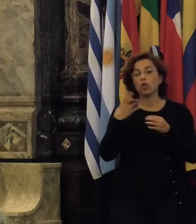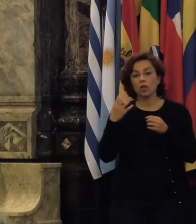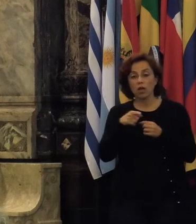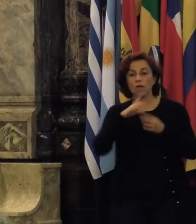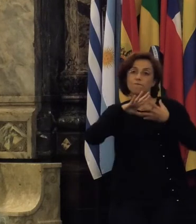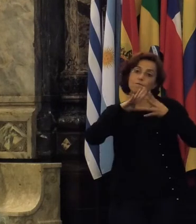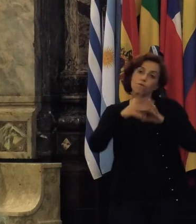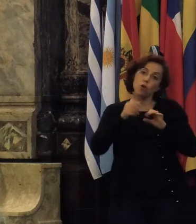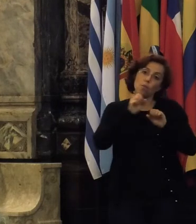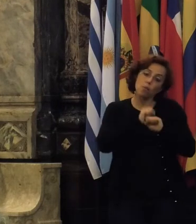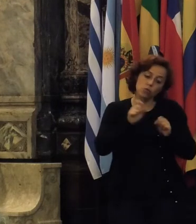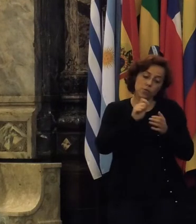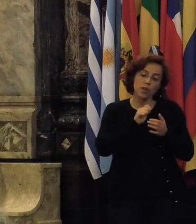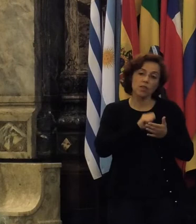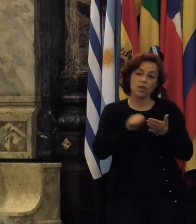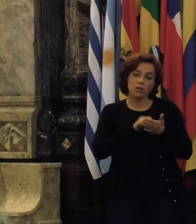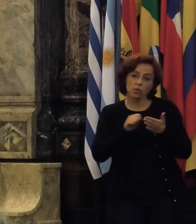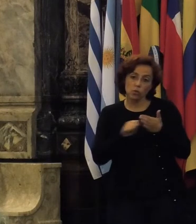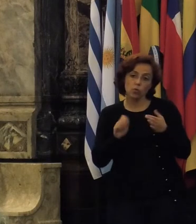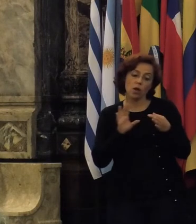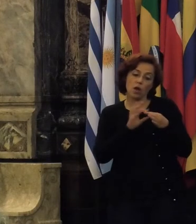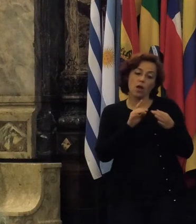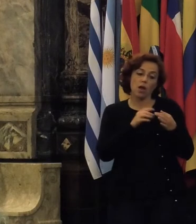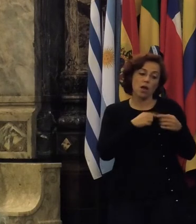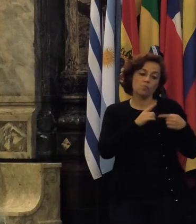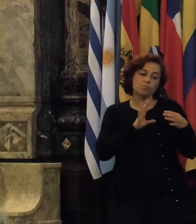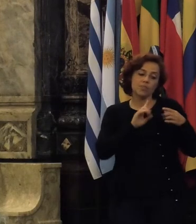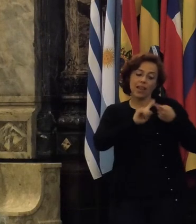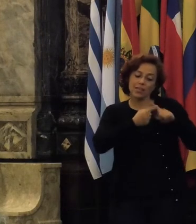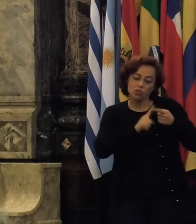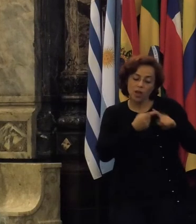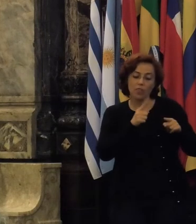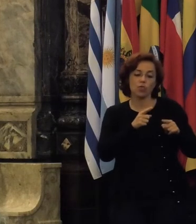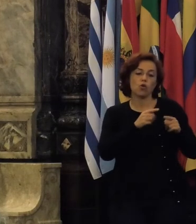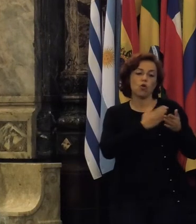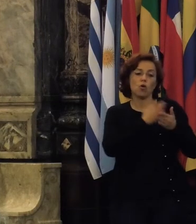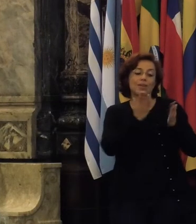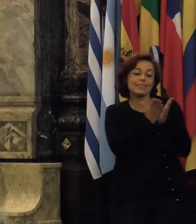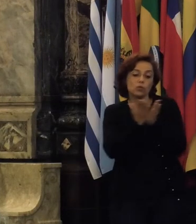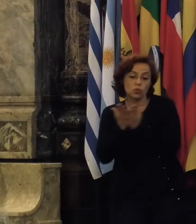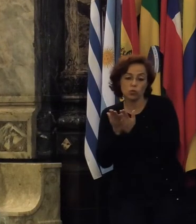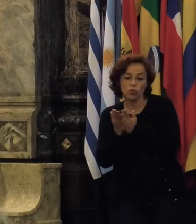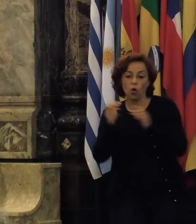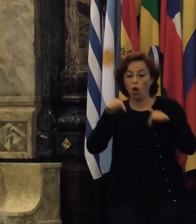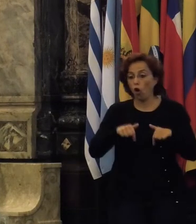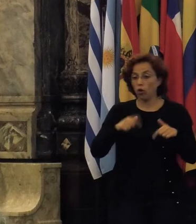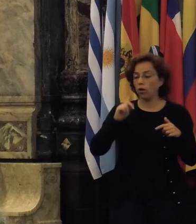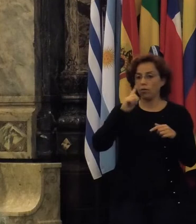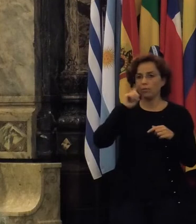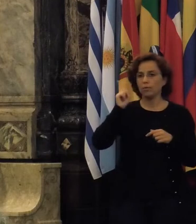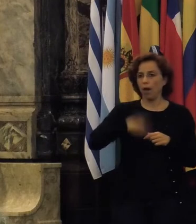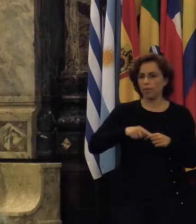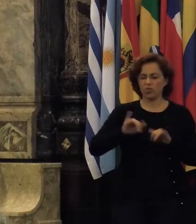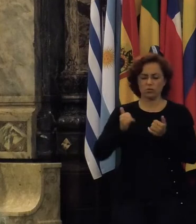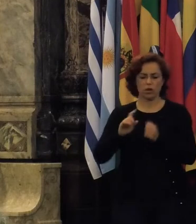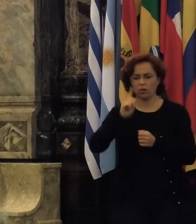posible de escritura que tiene que ver con las trayectorias. Y hoy en día, estar a la moda sería rápido. ¿Sí? Nos sacamos esto de